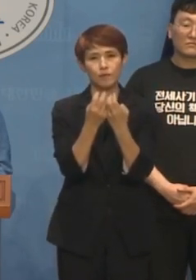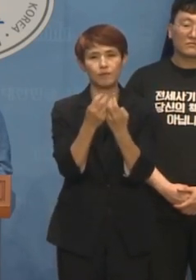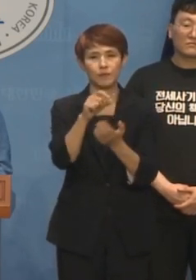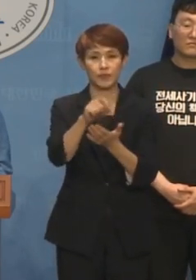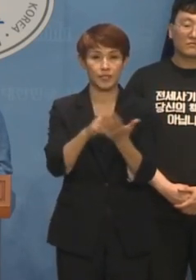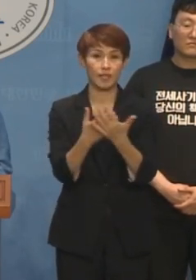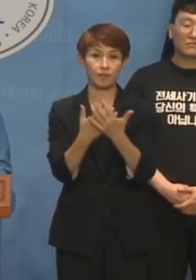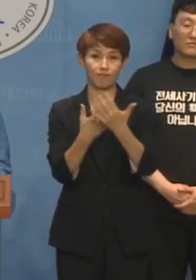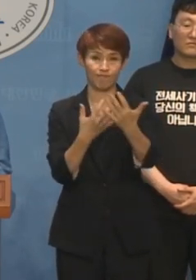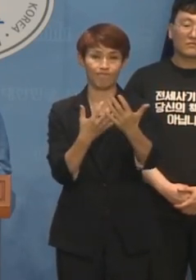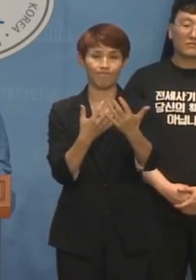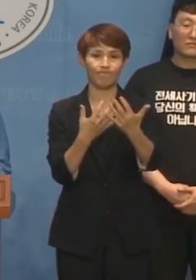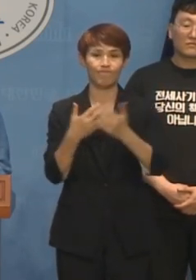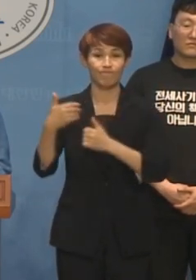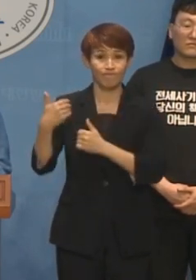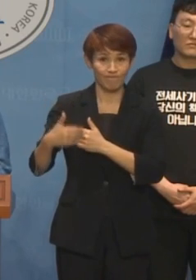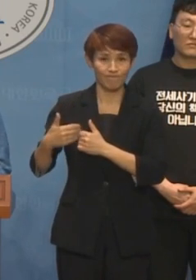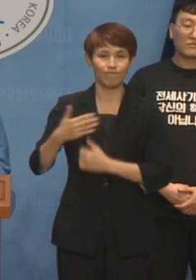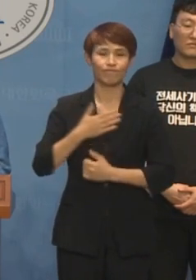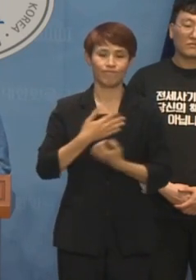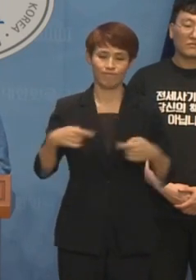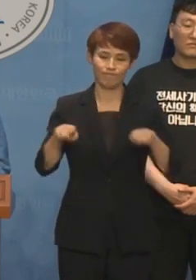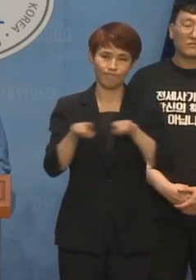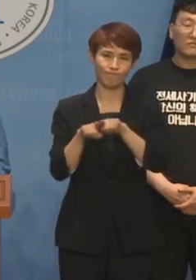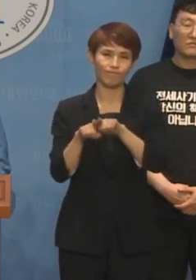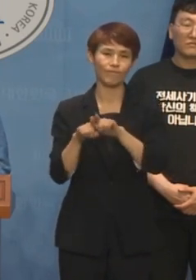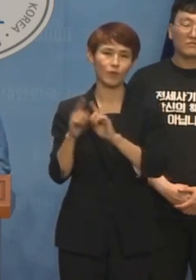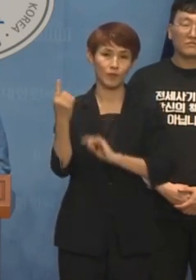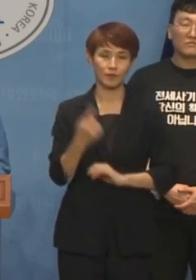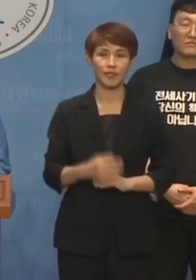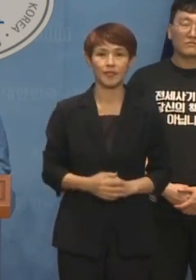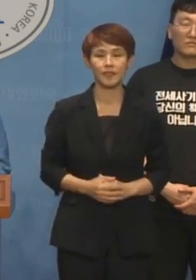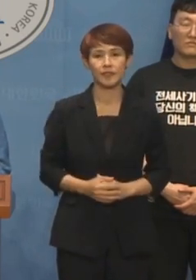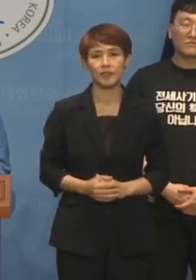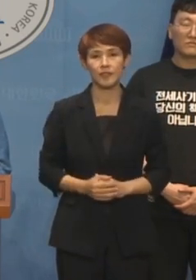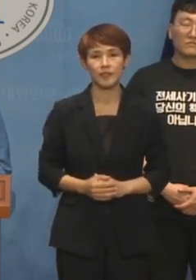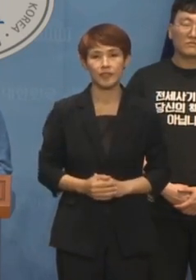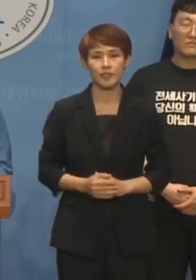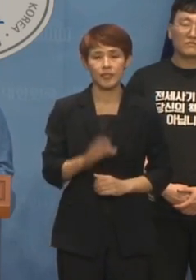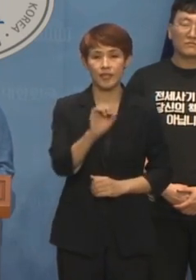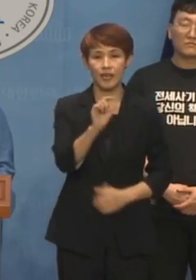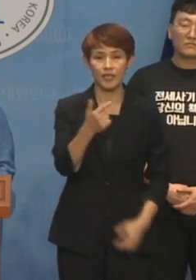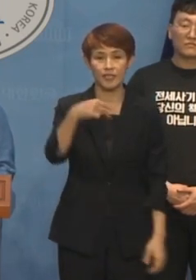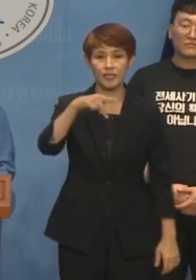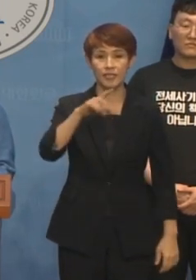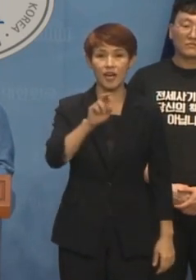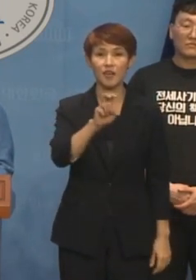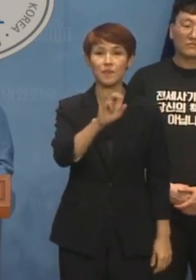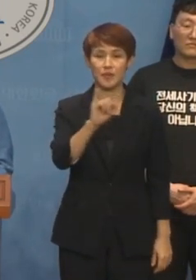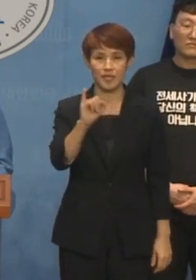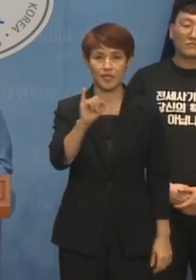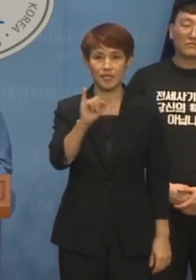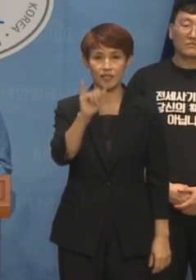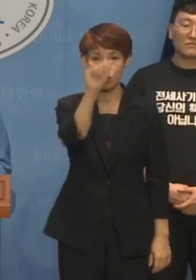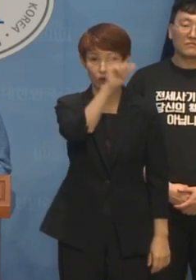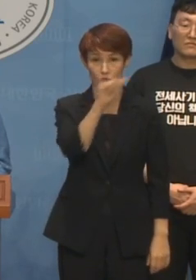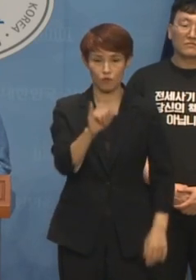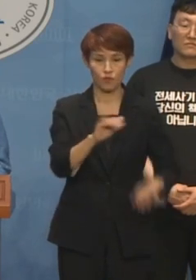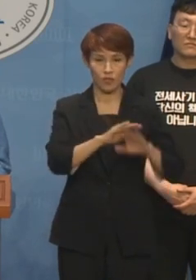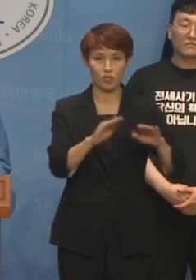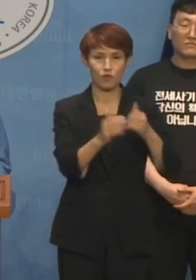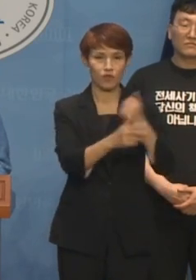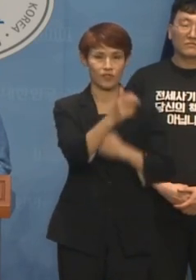기자회견을 요청을 해서 제가 함께 왔습니다. 제가 잠깐 소개해드리겠습니다. 우리 안상미 전국대책위원회 위원장